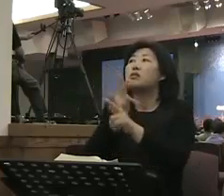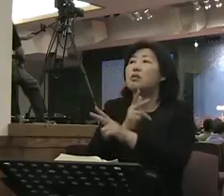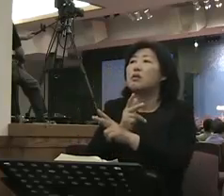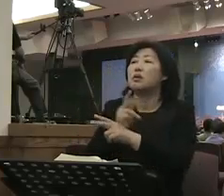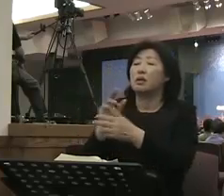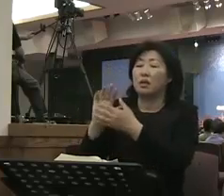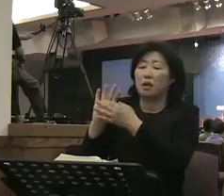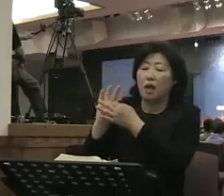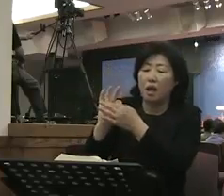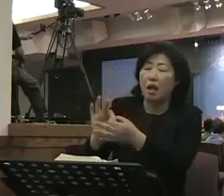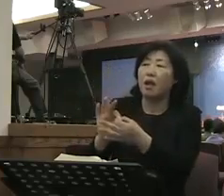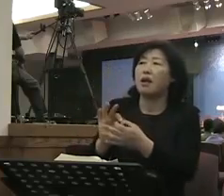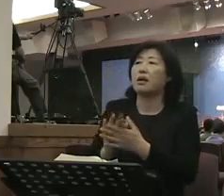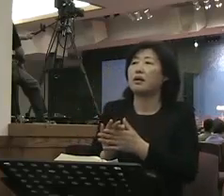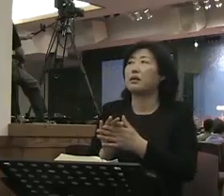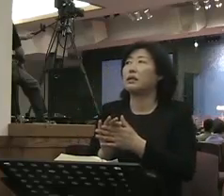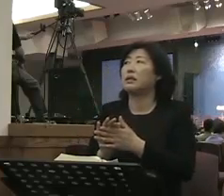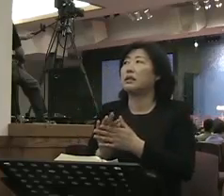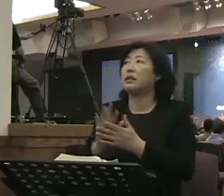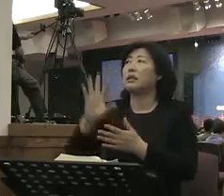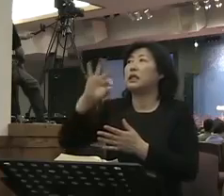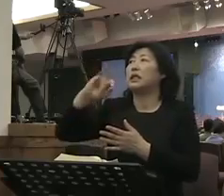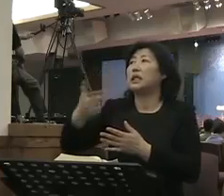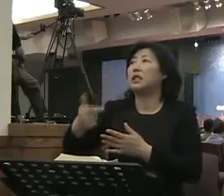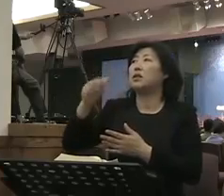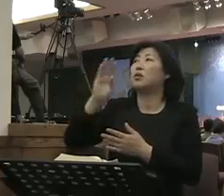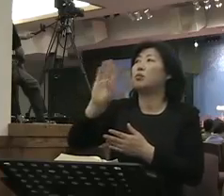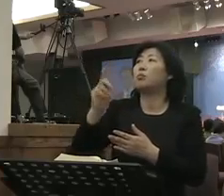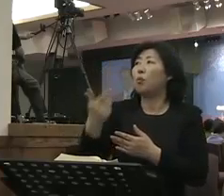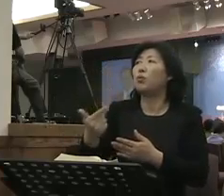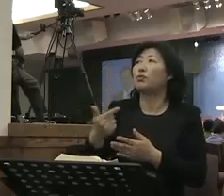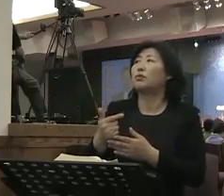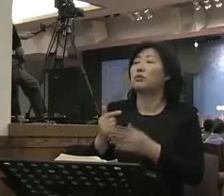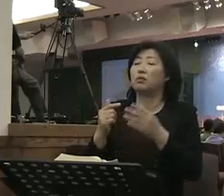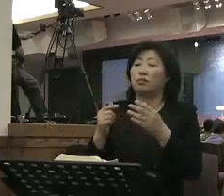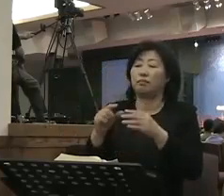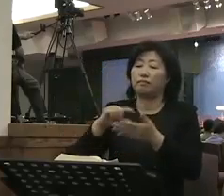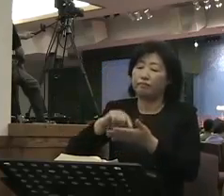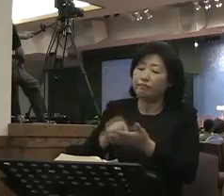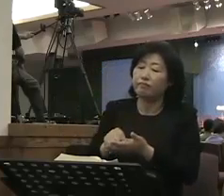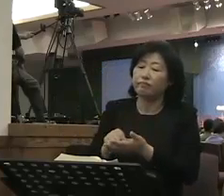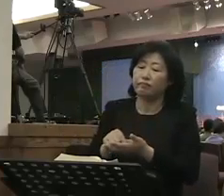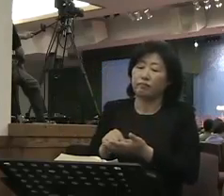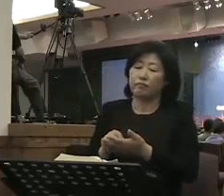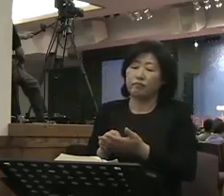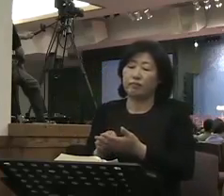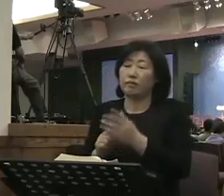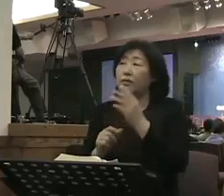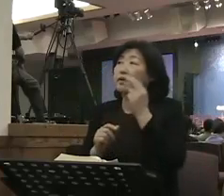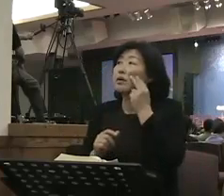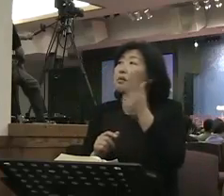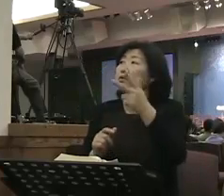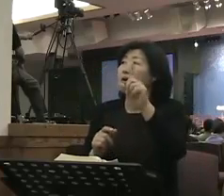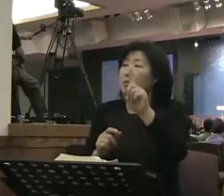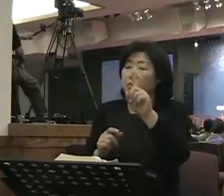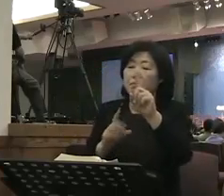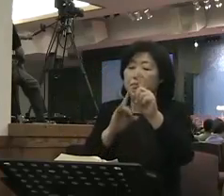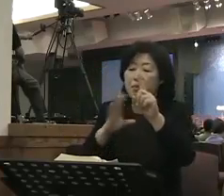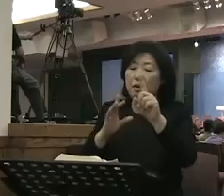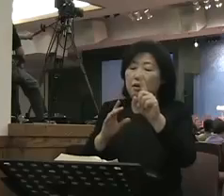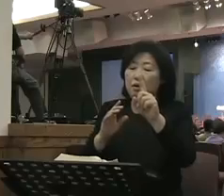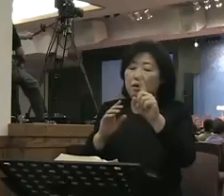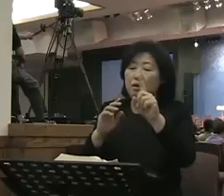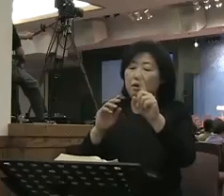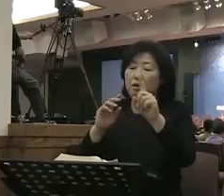인본주의 사상을 받으면서 그들이 교육을 받다가도 일주일에 한 번이라도 이 자리에 모여서 그들이 정말 미칠 수